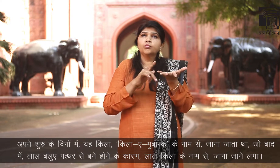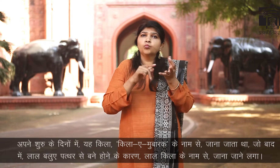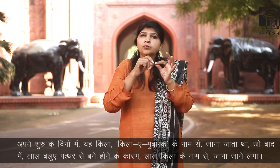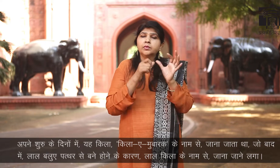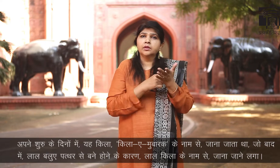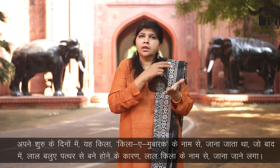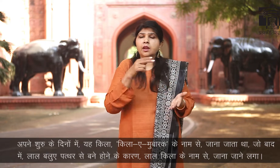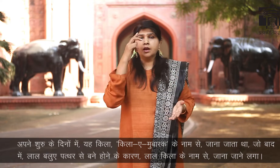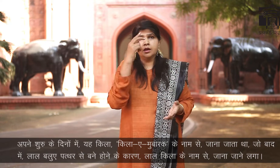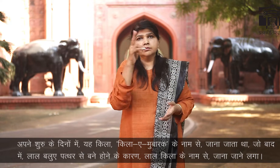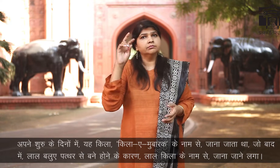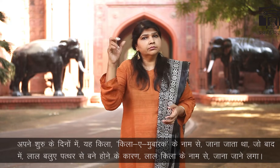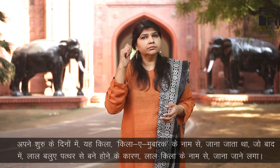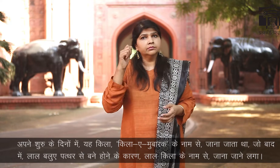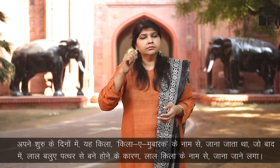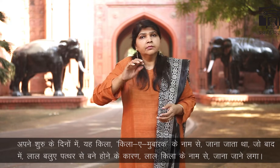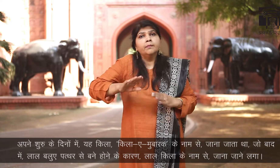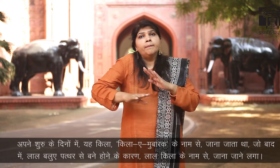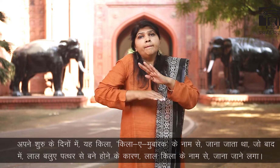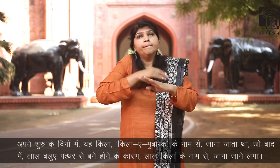जाना जाता था, जो बाद में